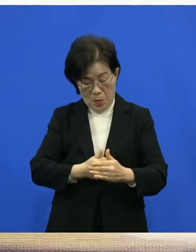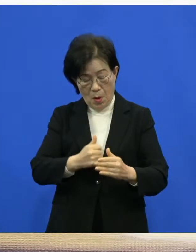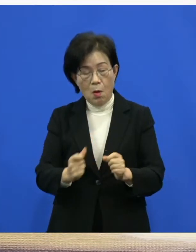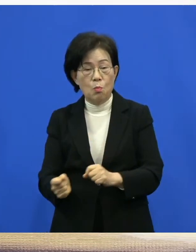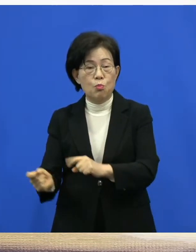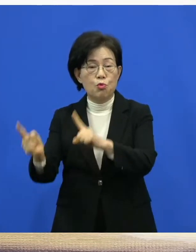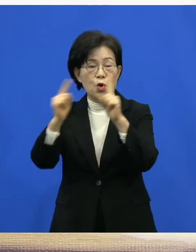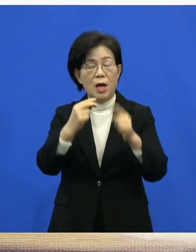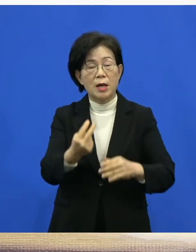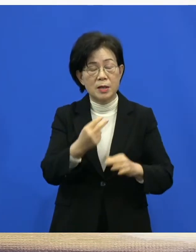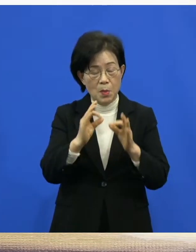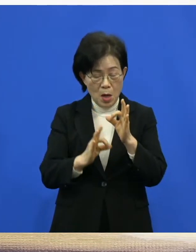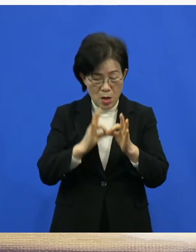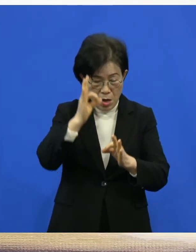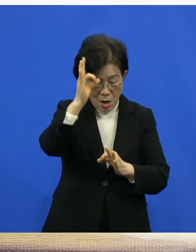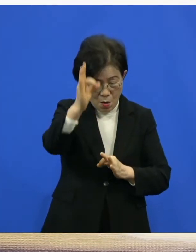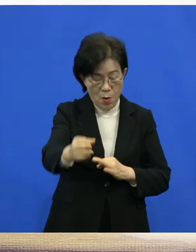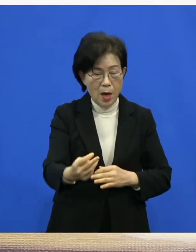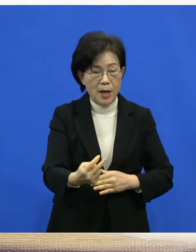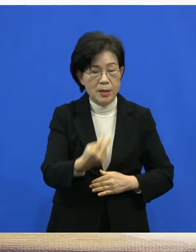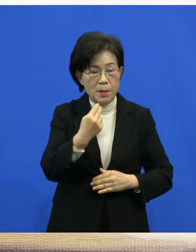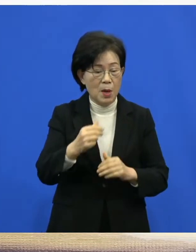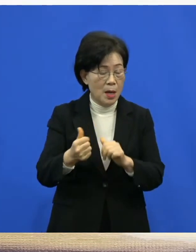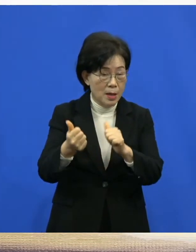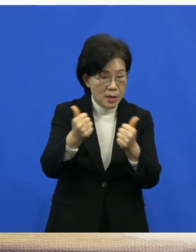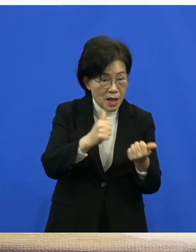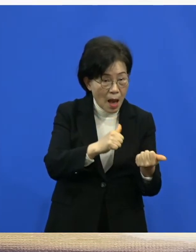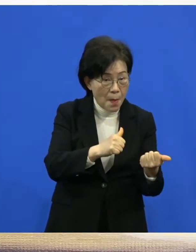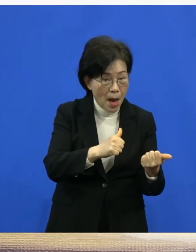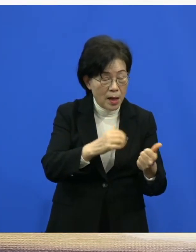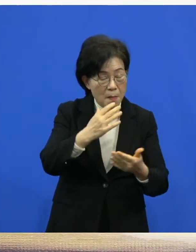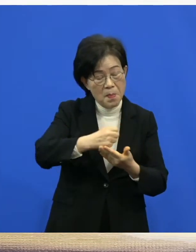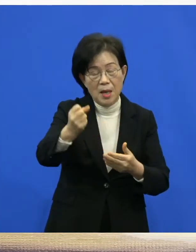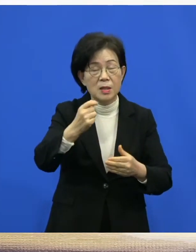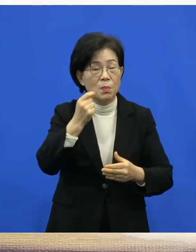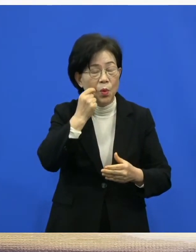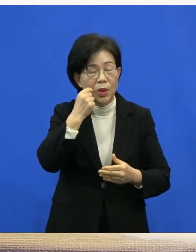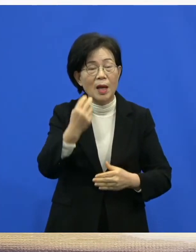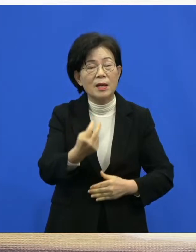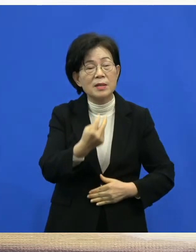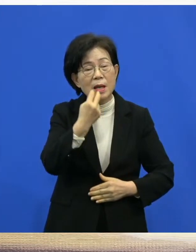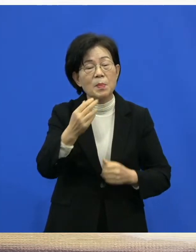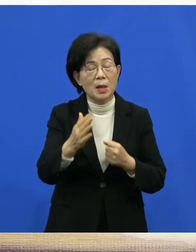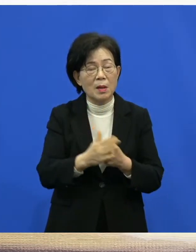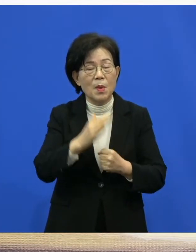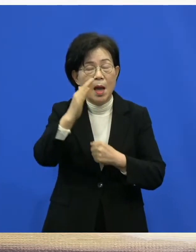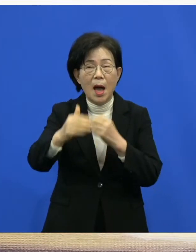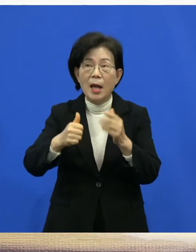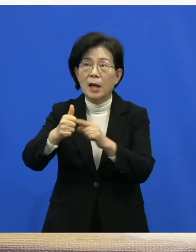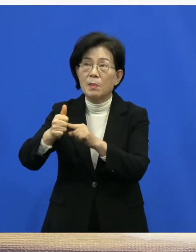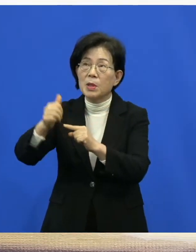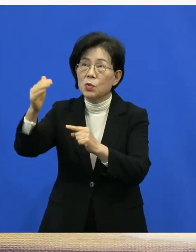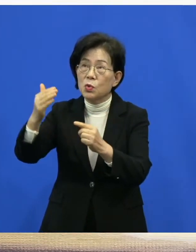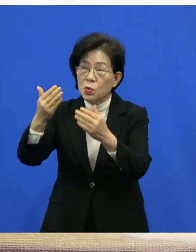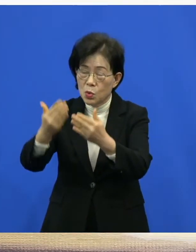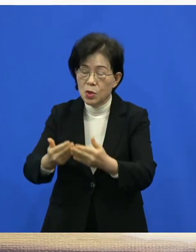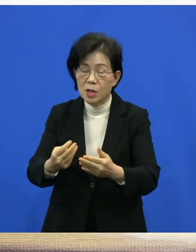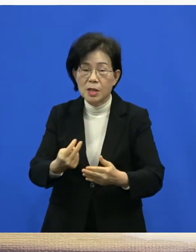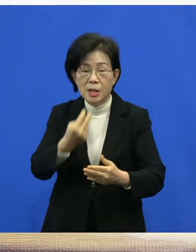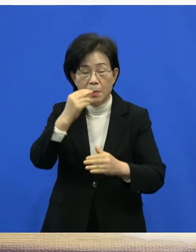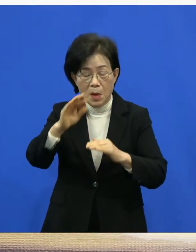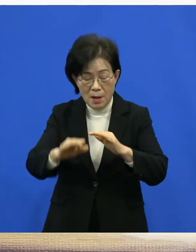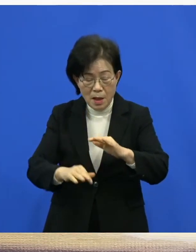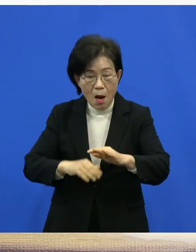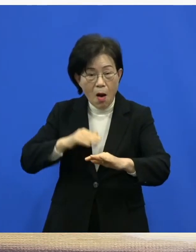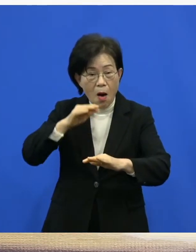생명이에요. 영원한 생명이에요. 사망의 권세가 지배하지 못하는 생명이에요. 그래서 하나님으로부터 온 생명이 우리 안에서 흘러넘친단